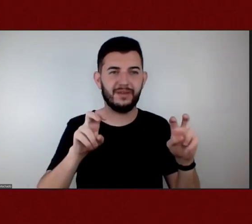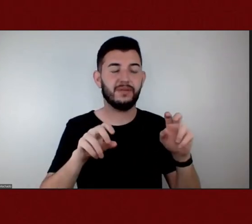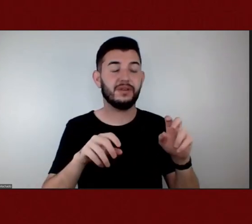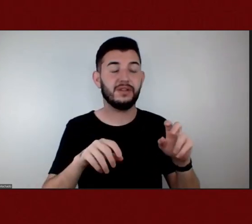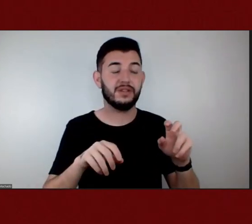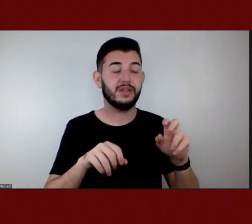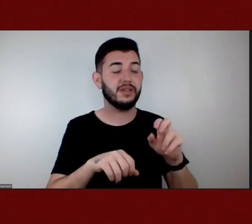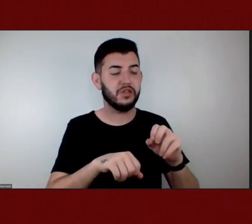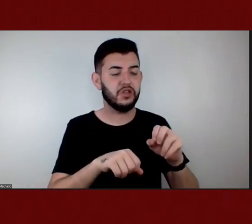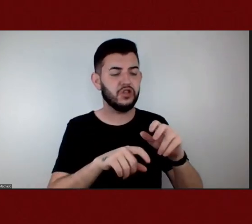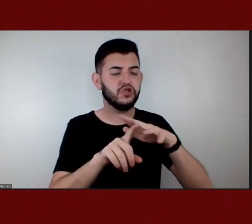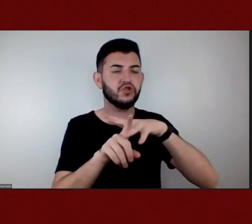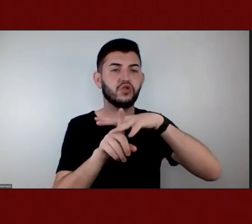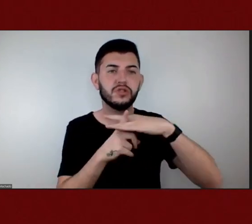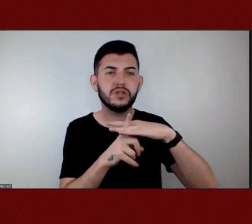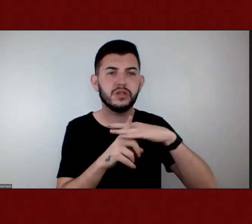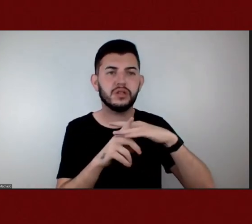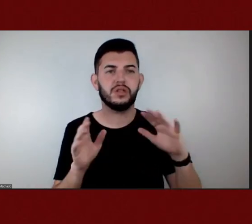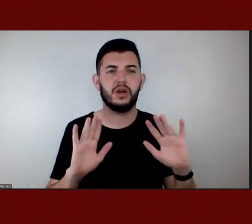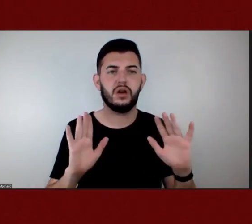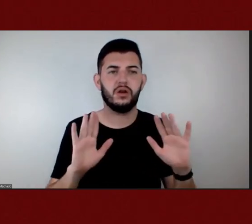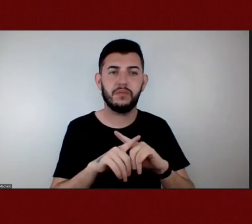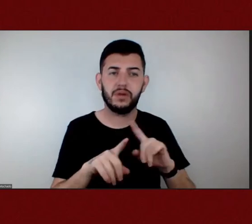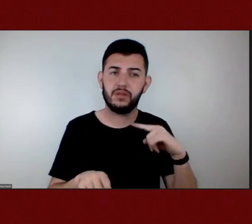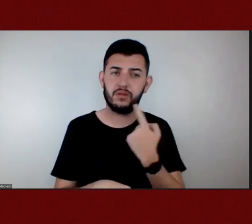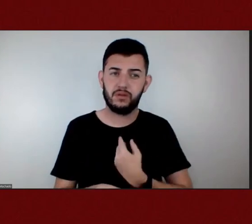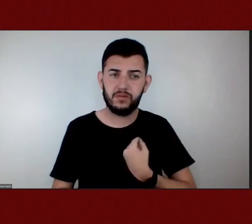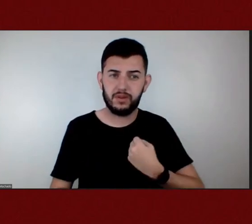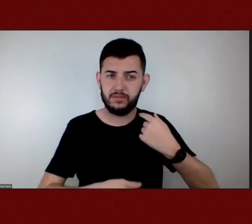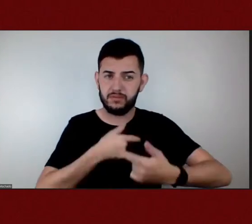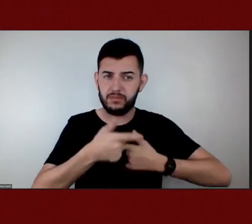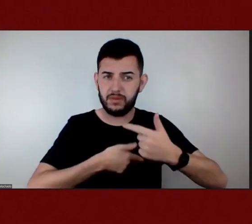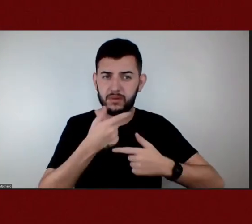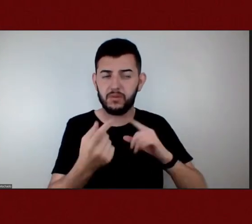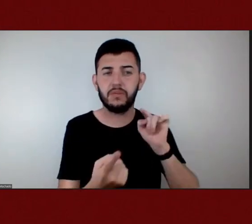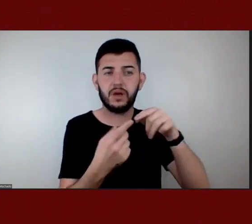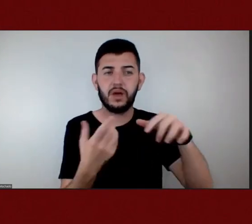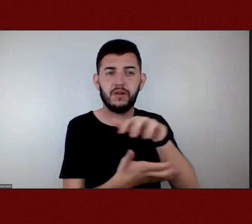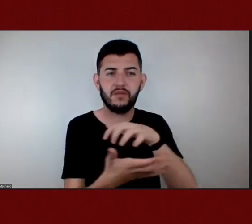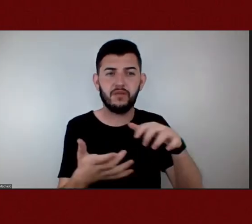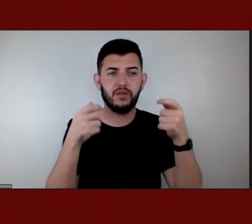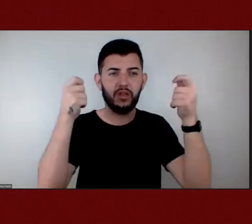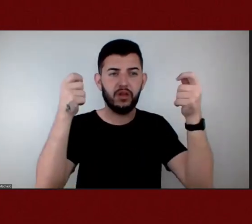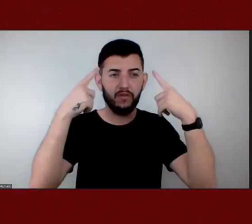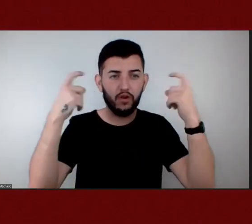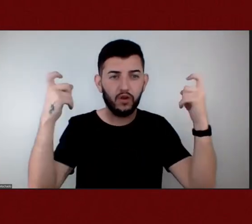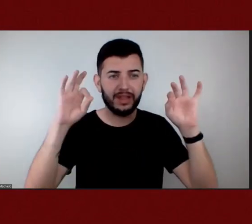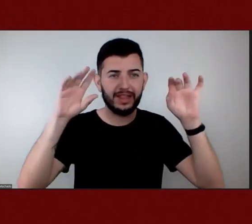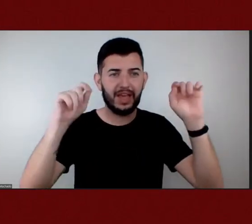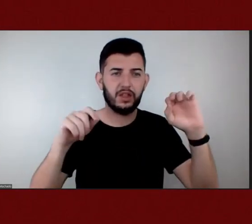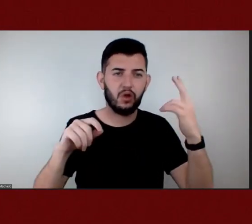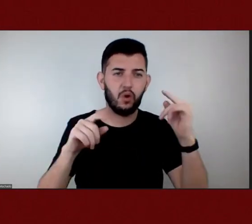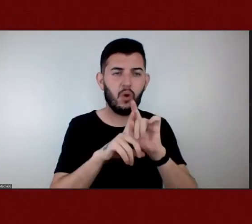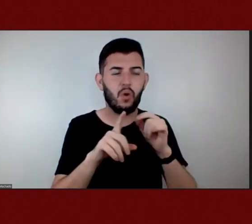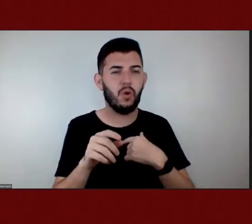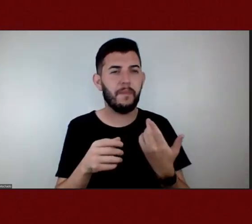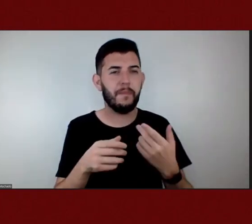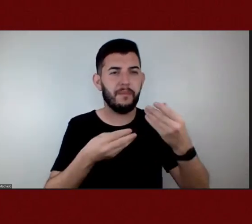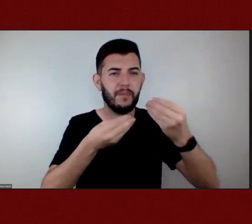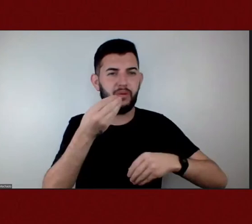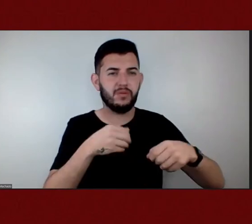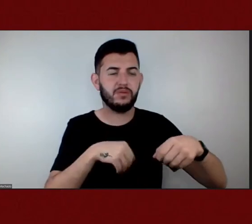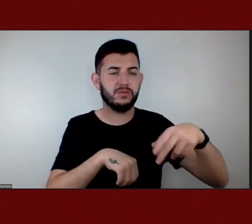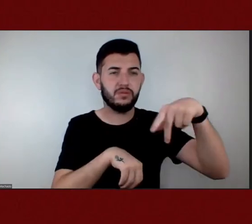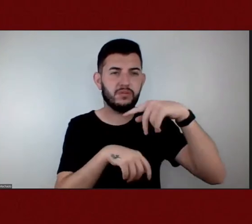não fosse violenta e que destruísse o aparato do Estado, que a democracia socialista poderia ser pluripartidária